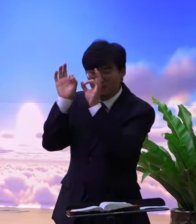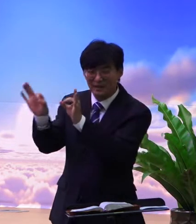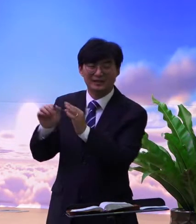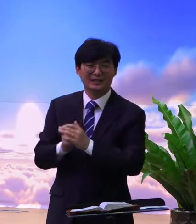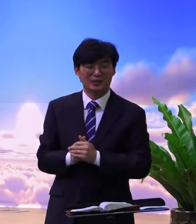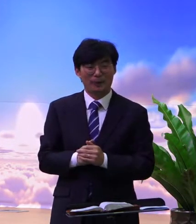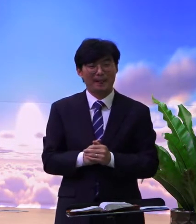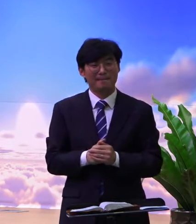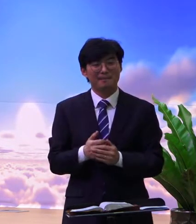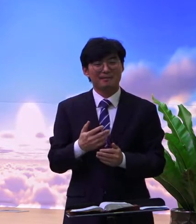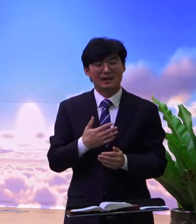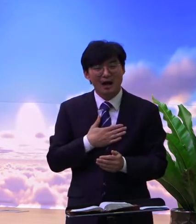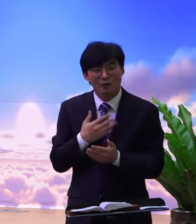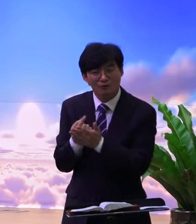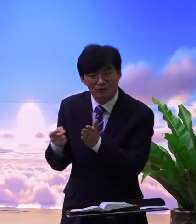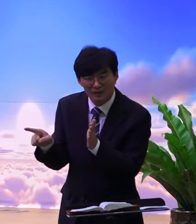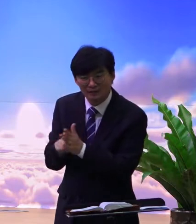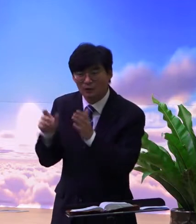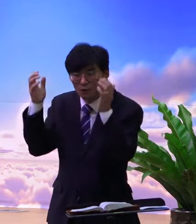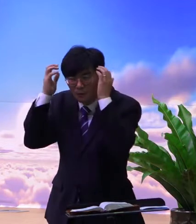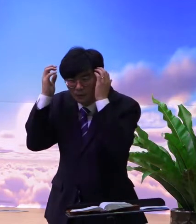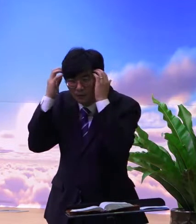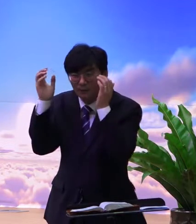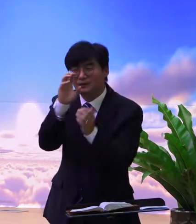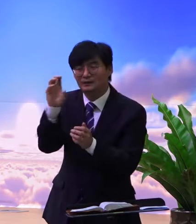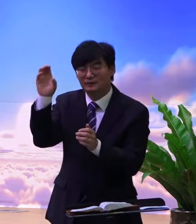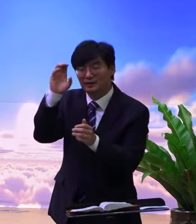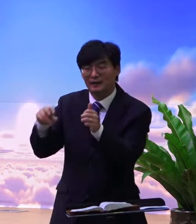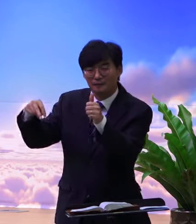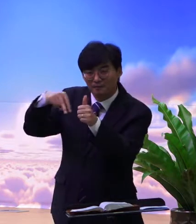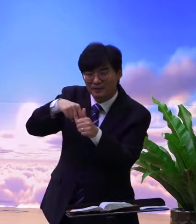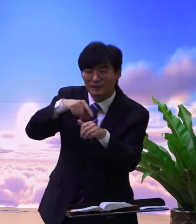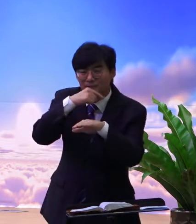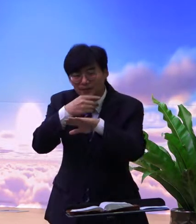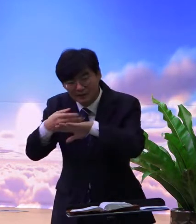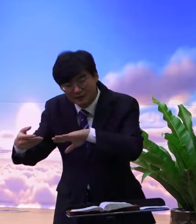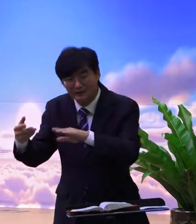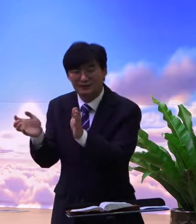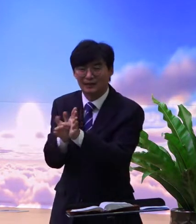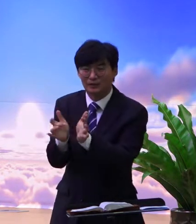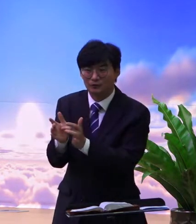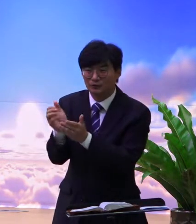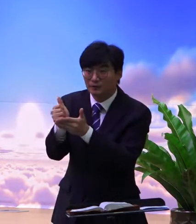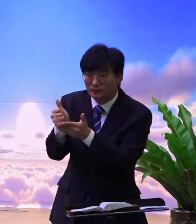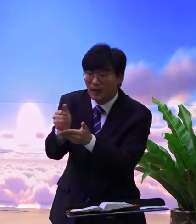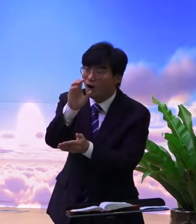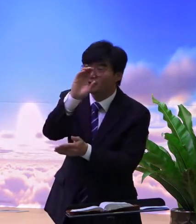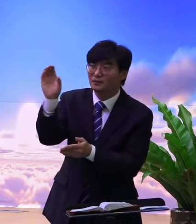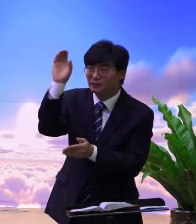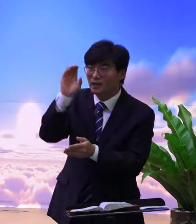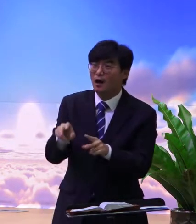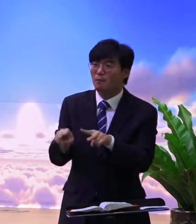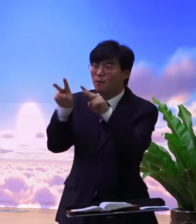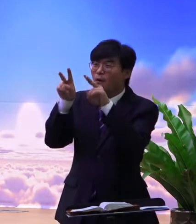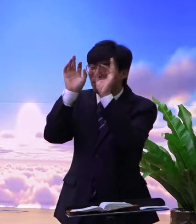나를 위해서 고통당하시고 나를 위해서 피를 흘려주신 예수님의 십자가를 바라보아야 합니다.